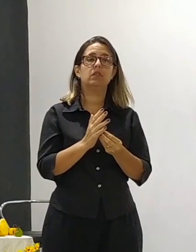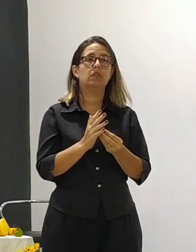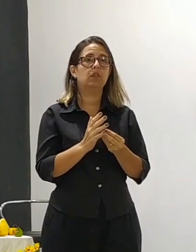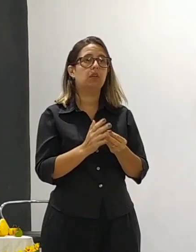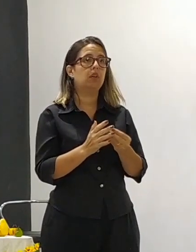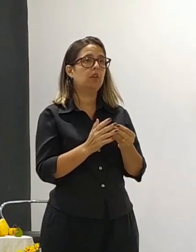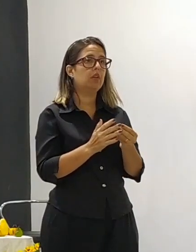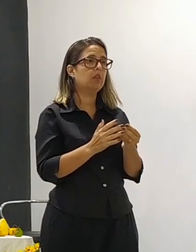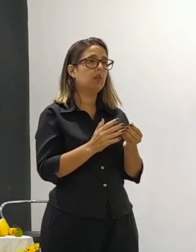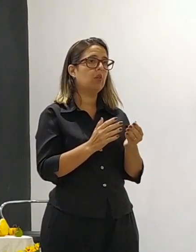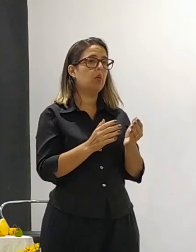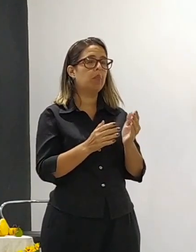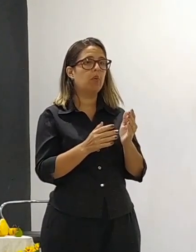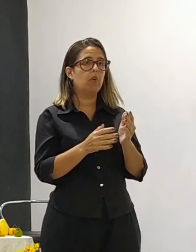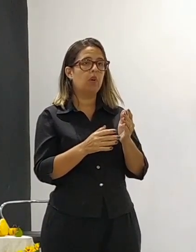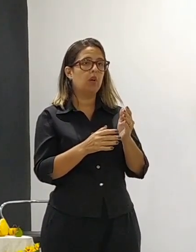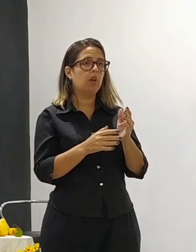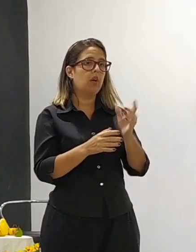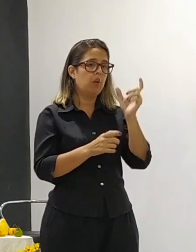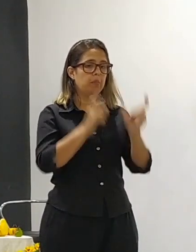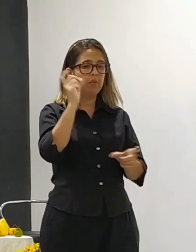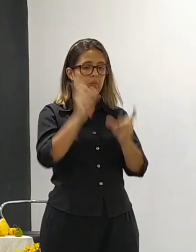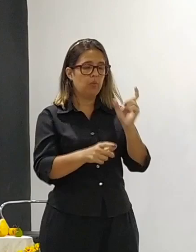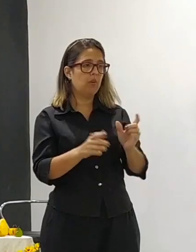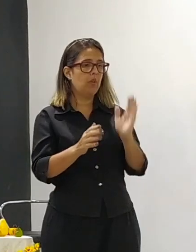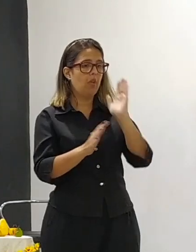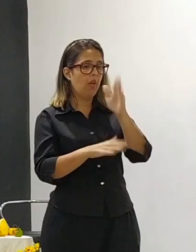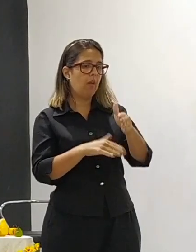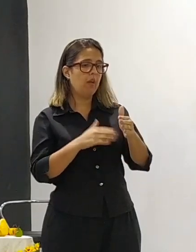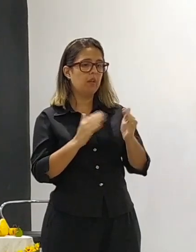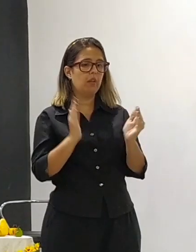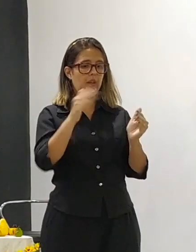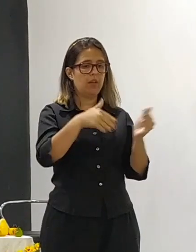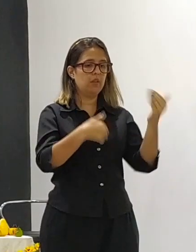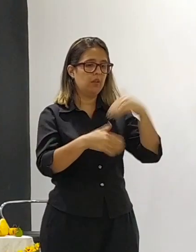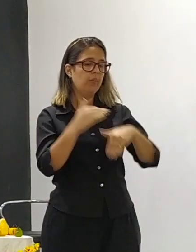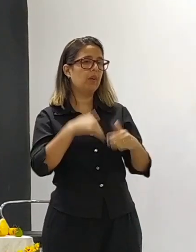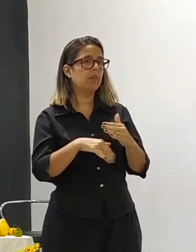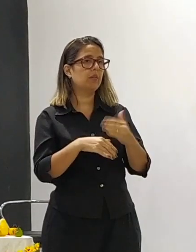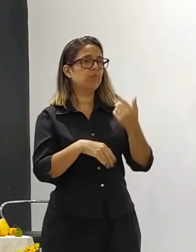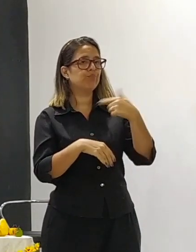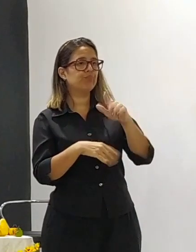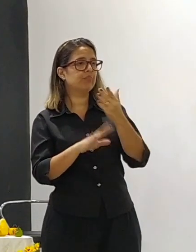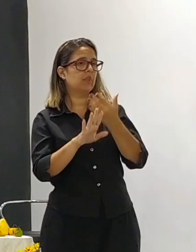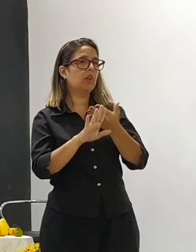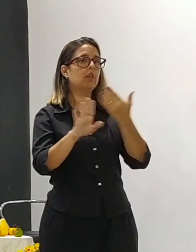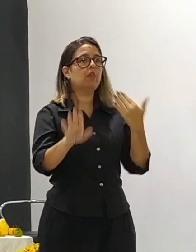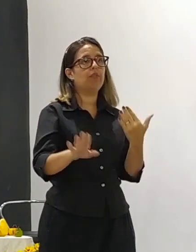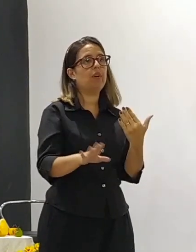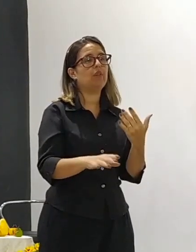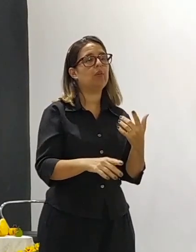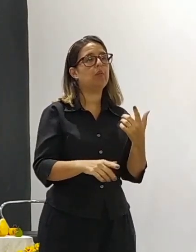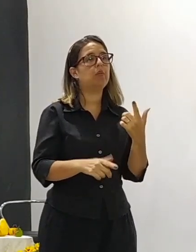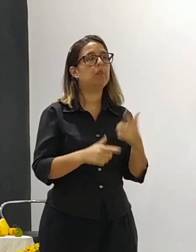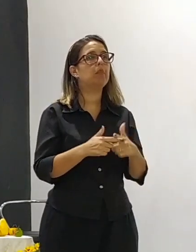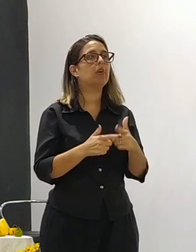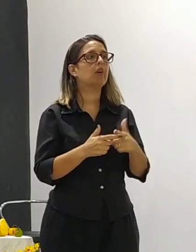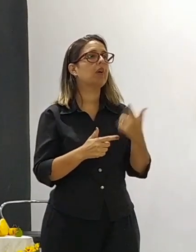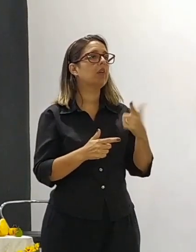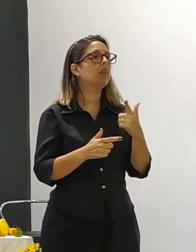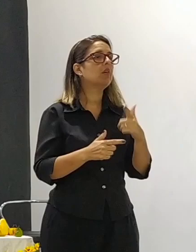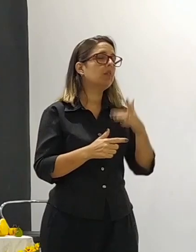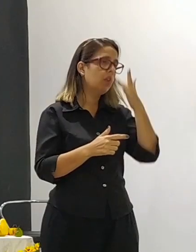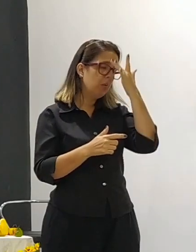pessoas entram por uma porta e saem pela outra, porque não tem quem cuide delas, não tem quem alimente elas, não tem